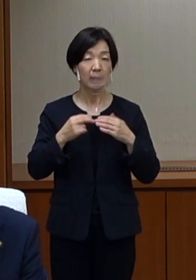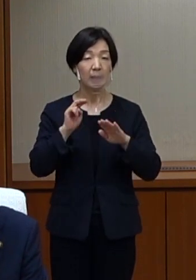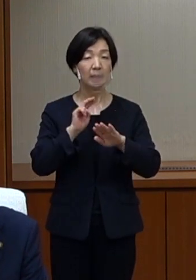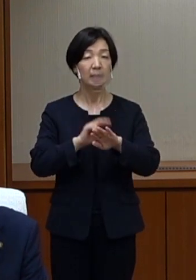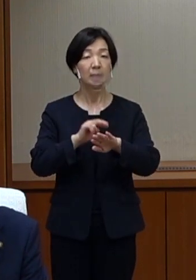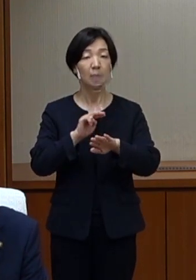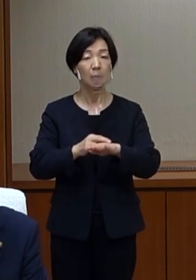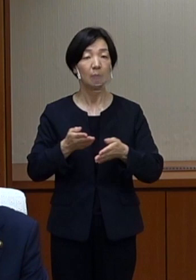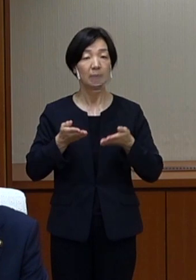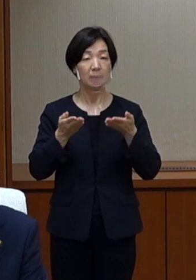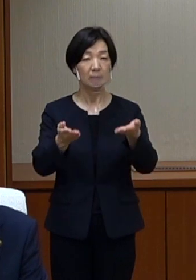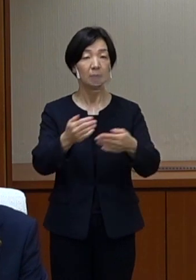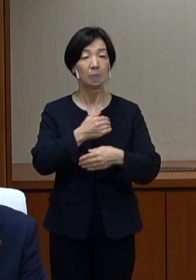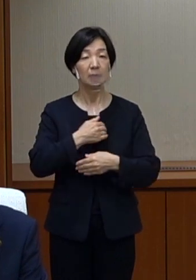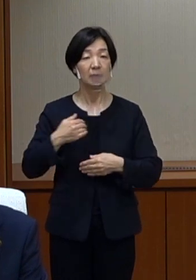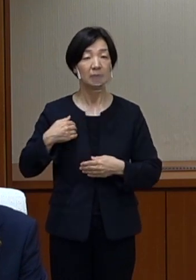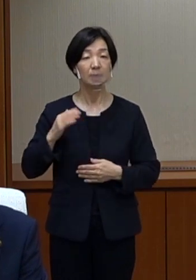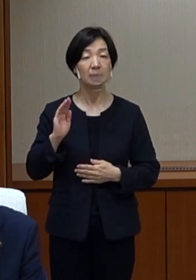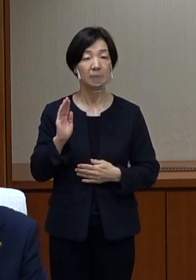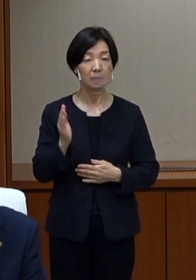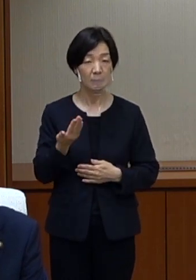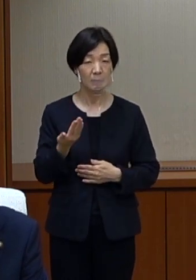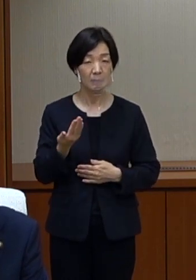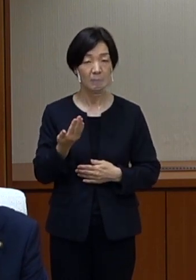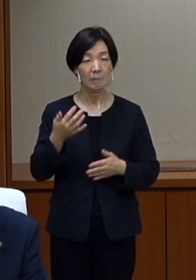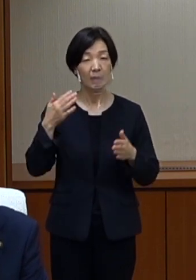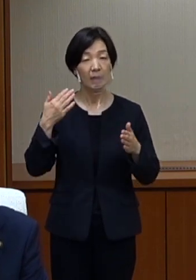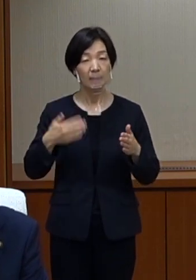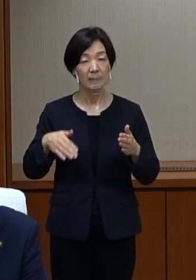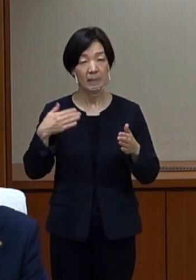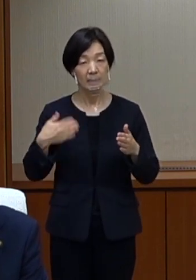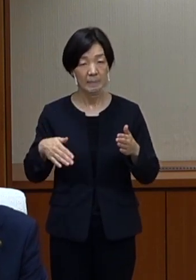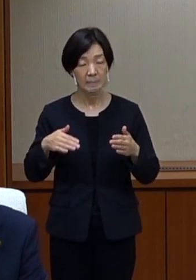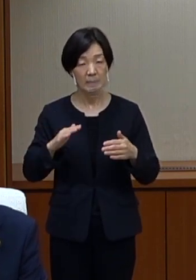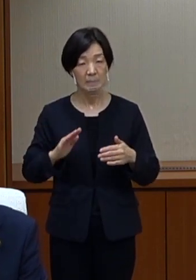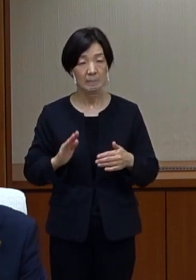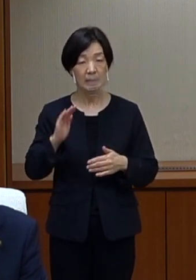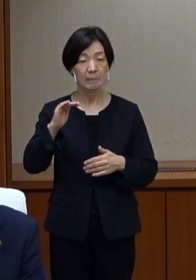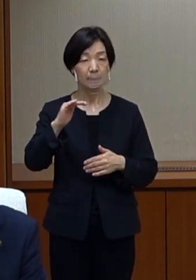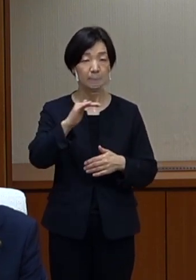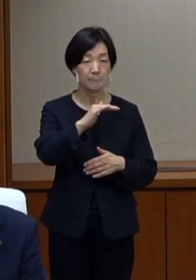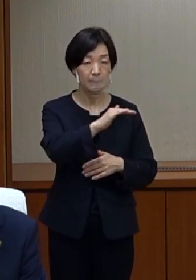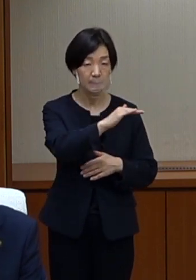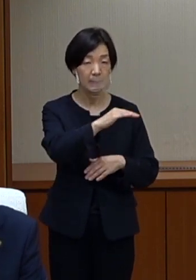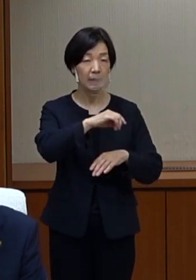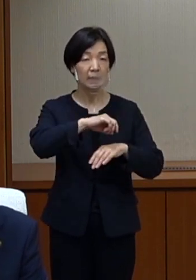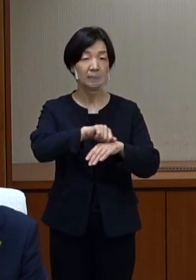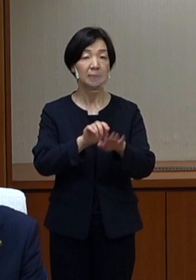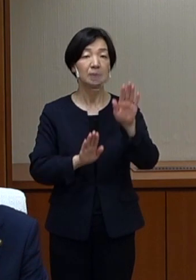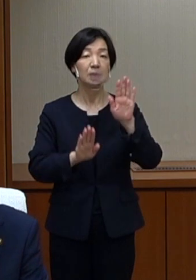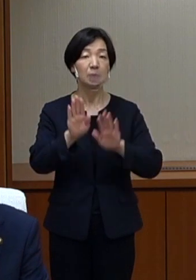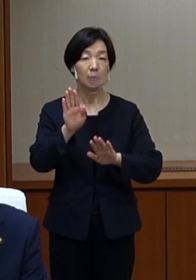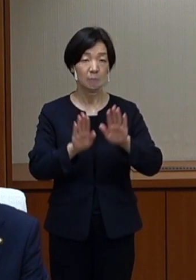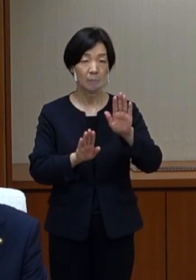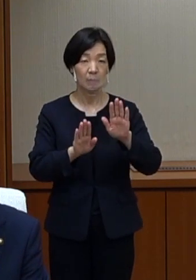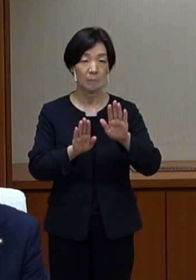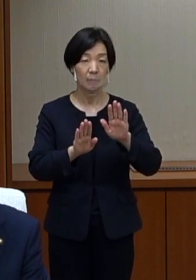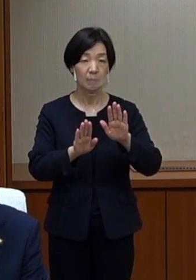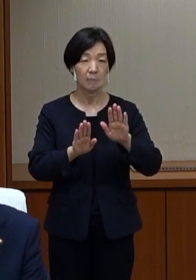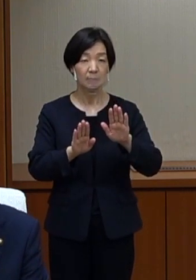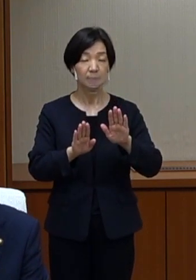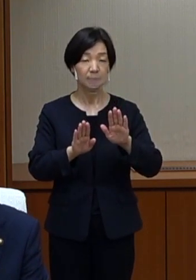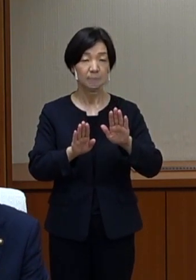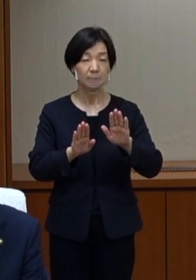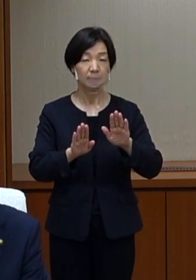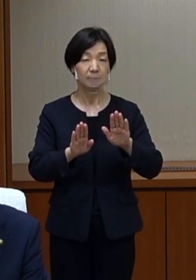ているものの、依然として高止まりで厳しい状況が続いており、感染が